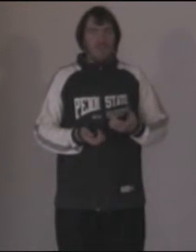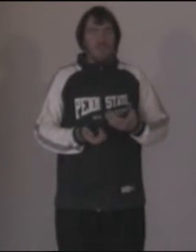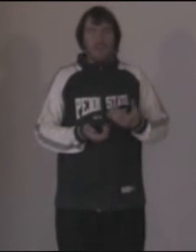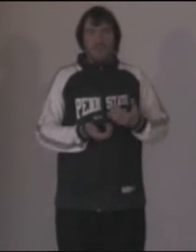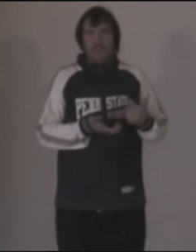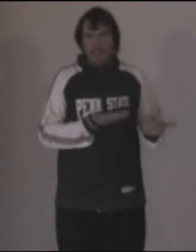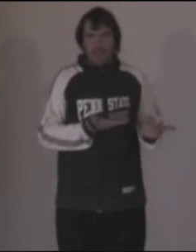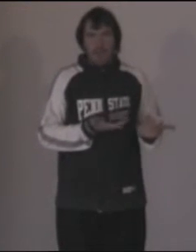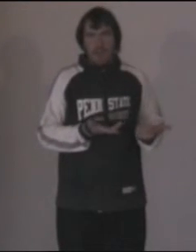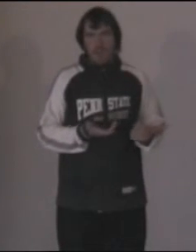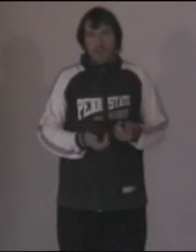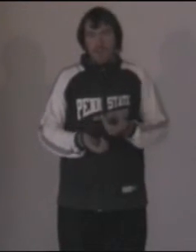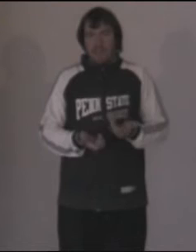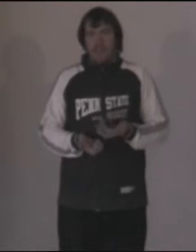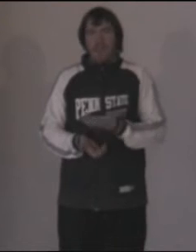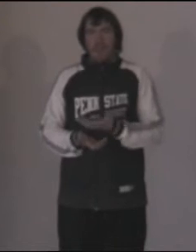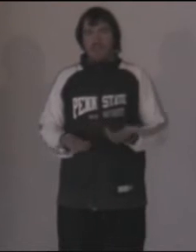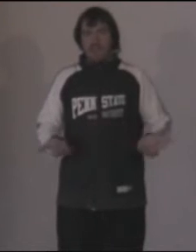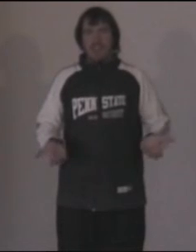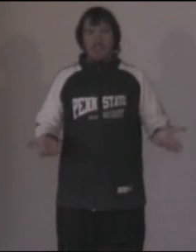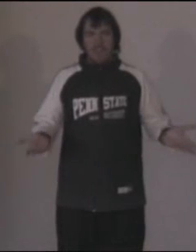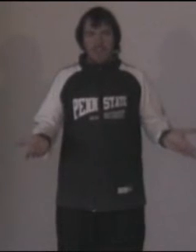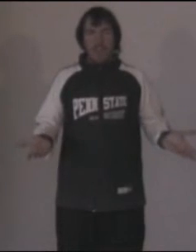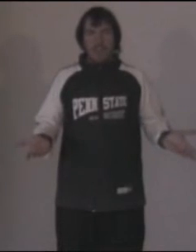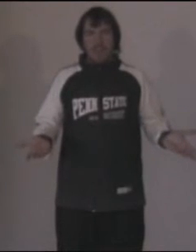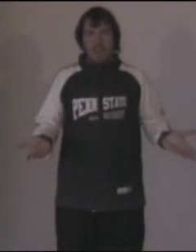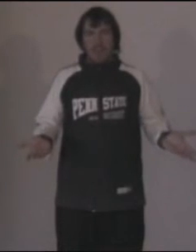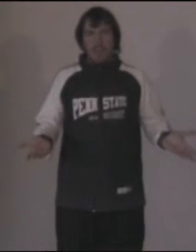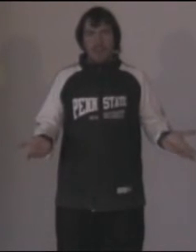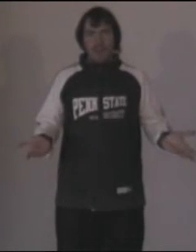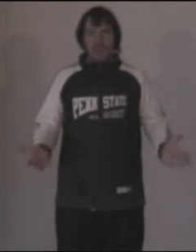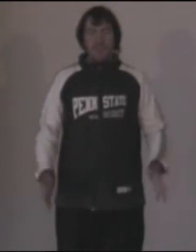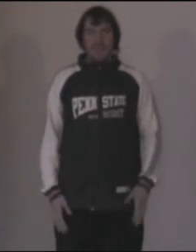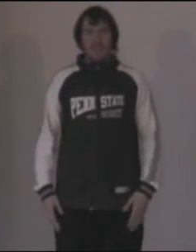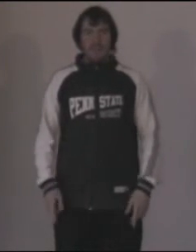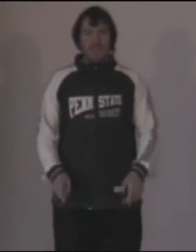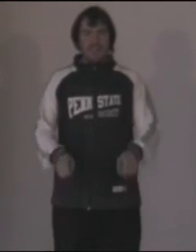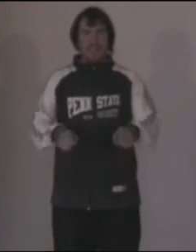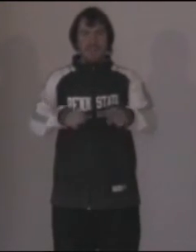so, 20. Volevo chiedere: su quanti siamo stati scelti? Risposta: